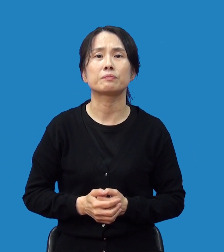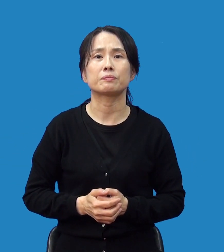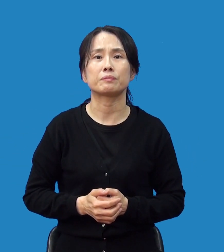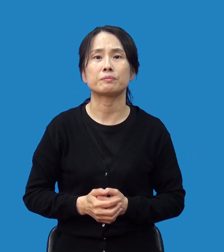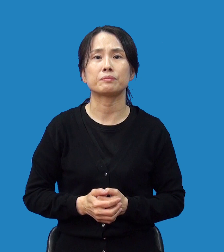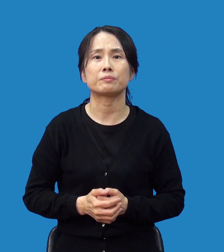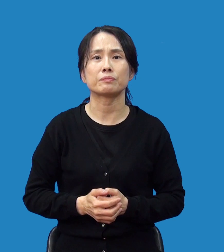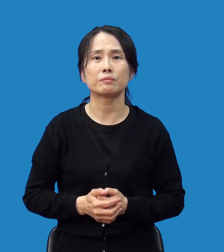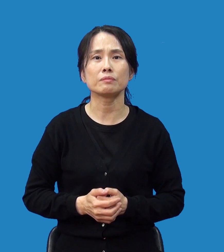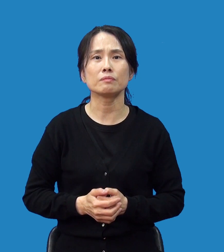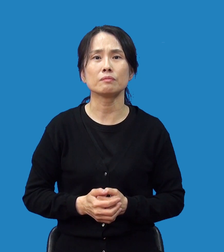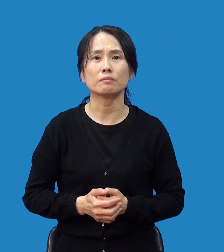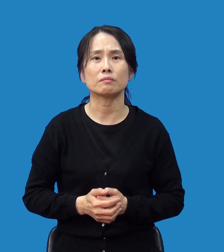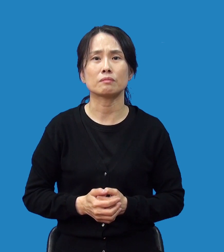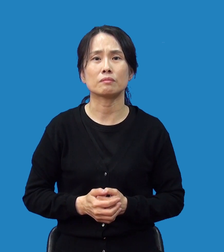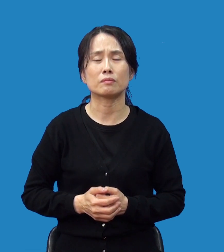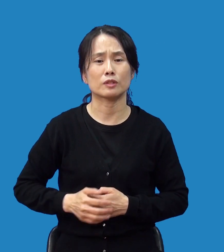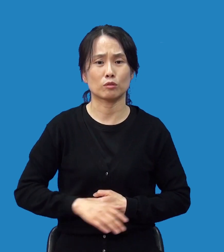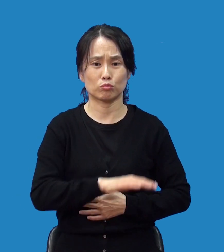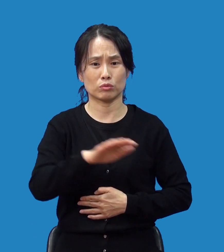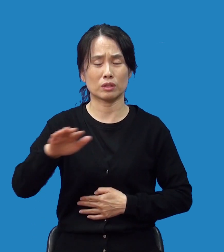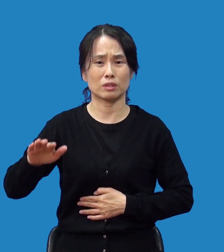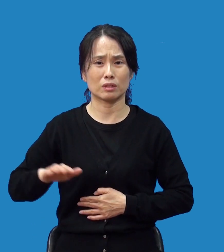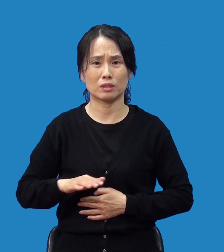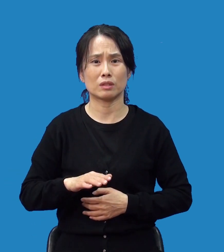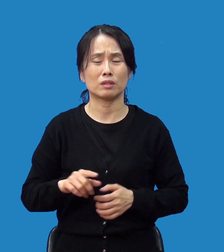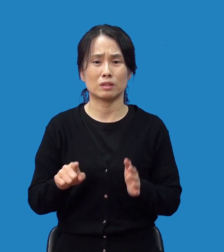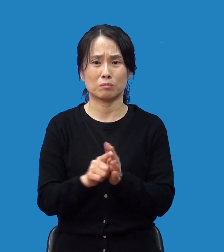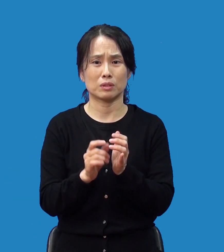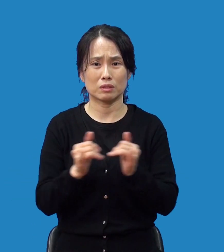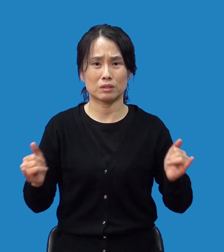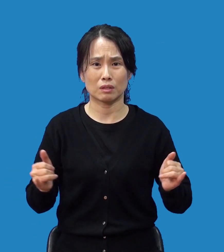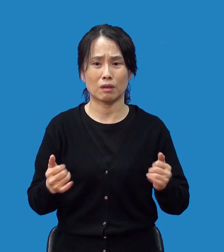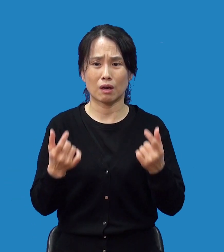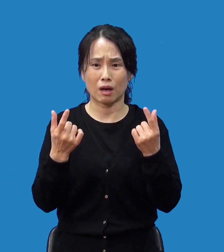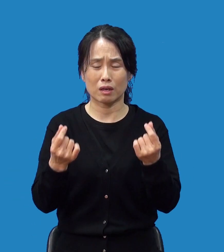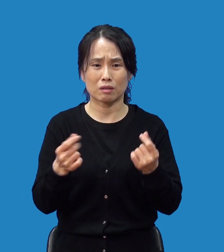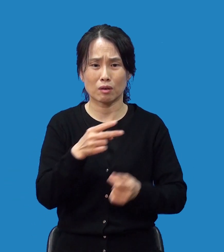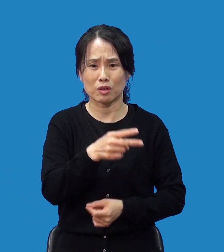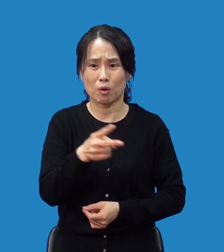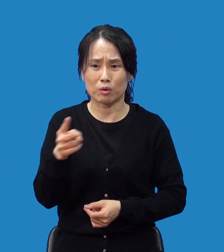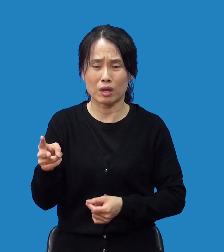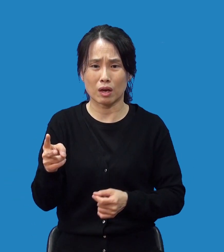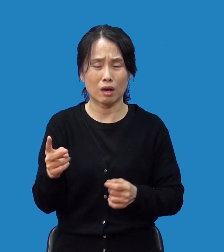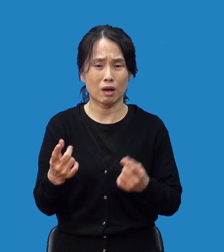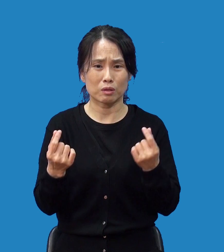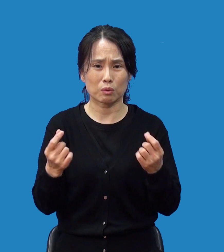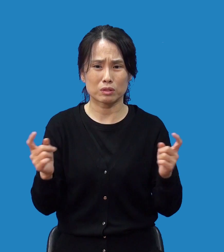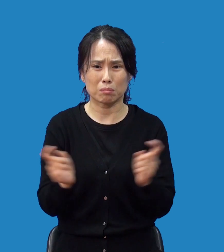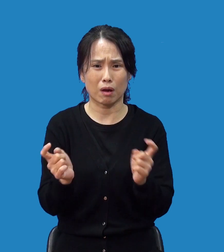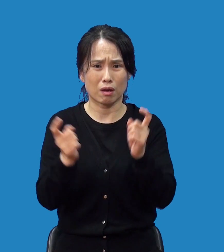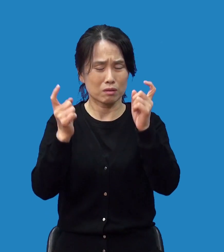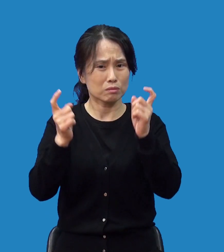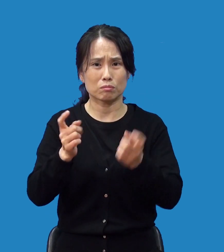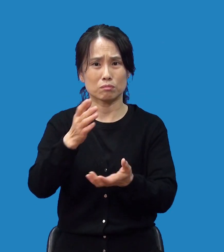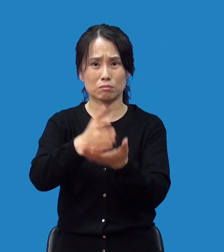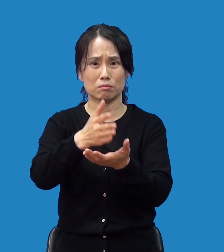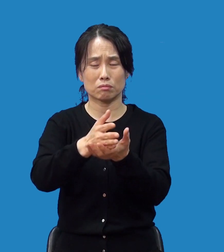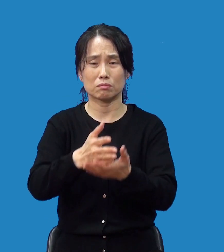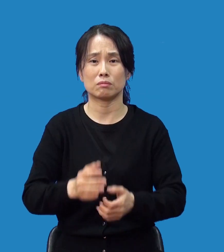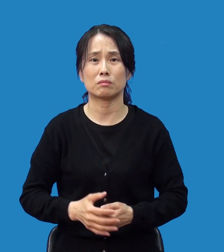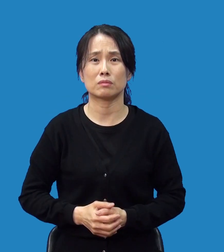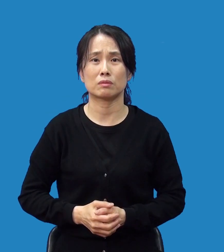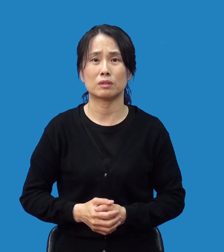얘기예요. 우리 성도님들의 이런 문제로 싸우는 그런 자리가